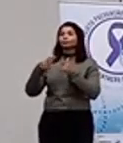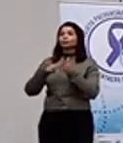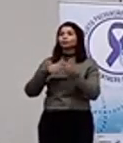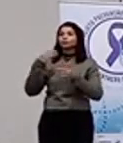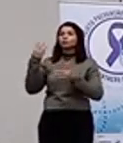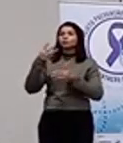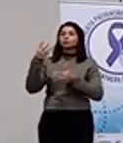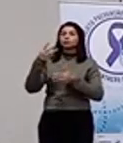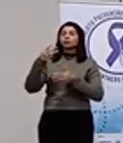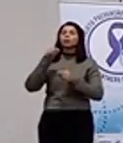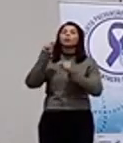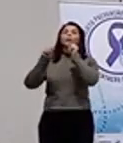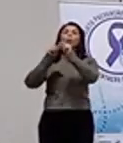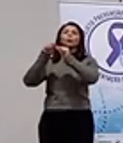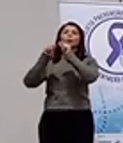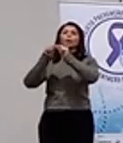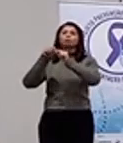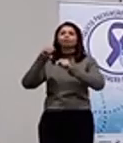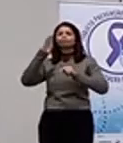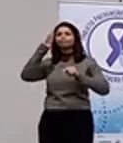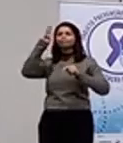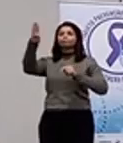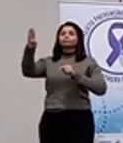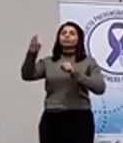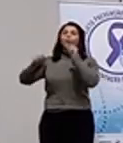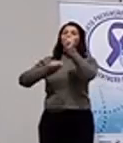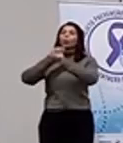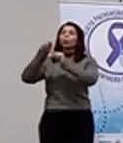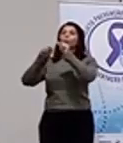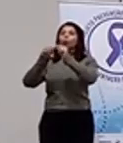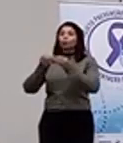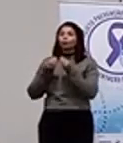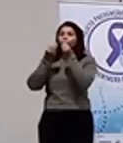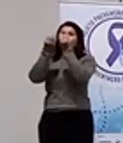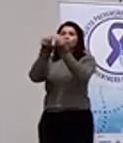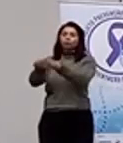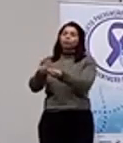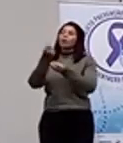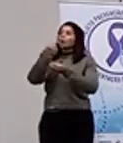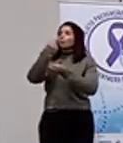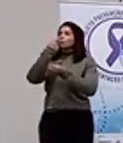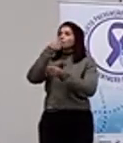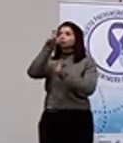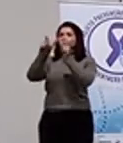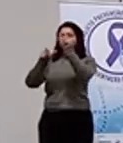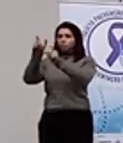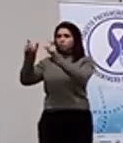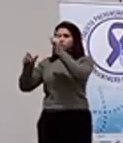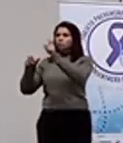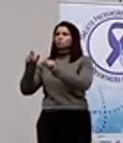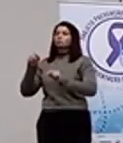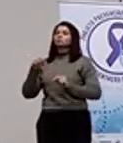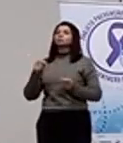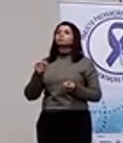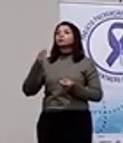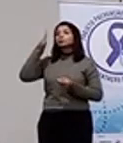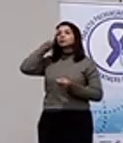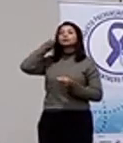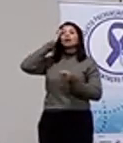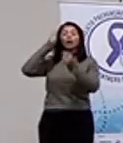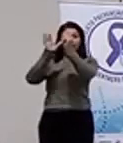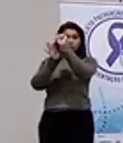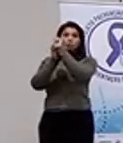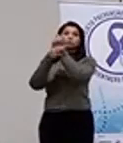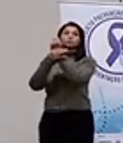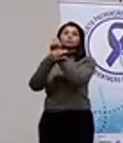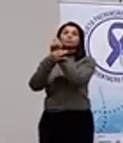fase decisiva, é a fase que você vai dar o remédio para os pacientes, sabendo que ele é seguro, mas que agora eu quero saber